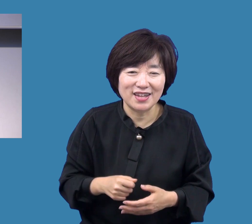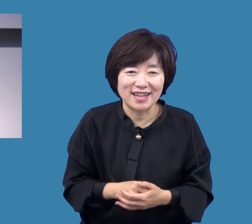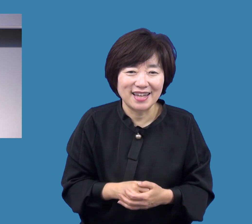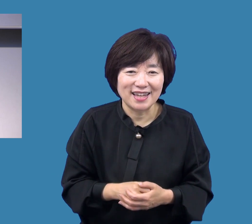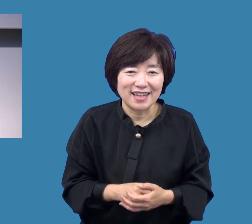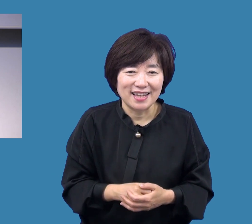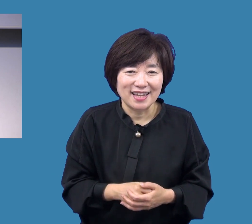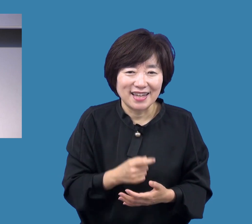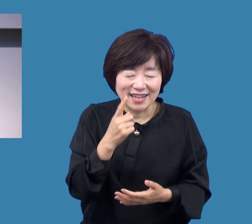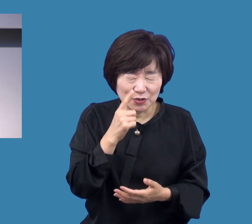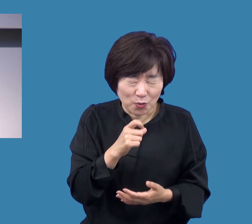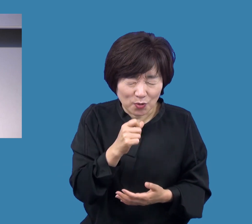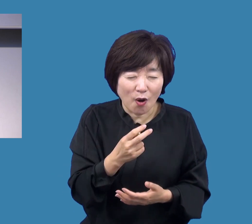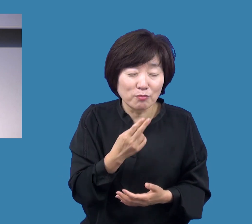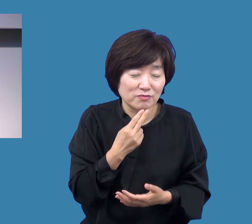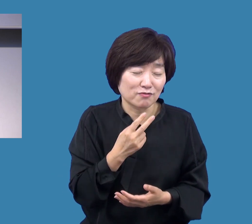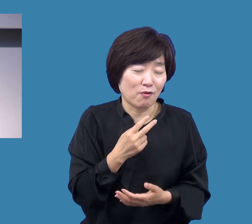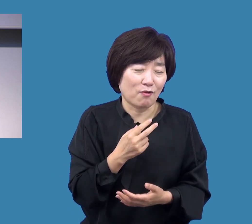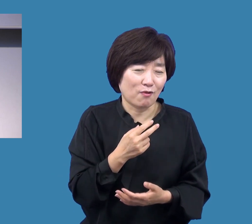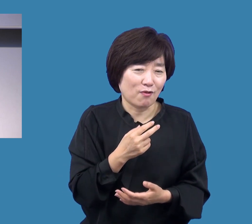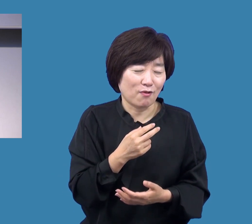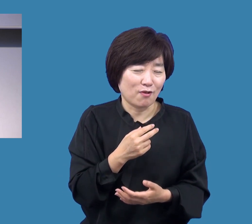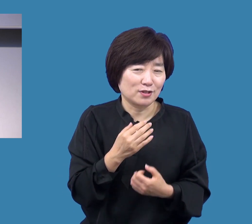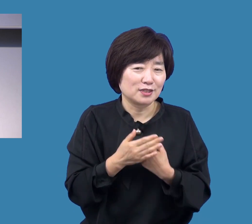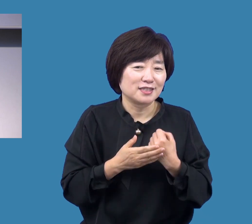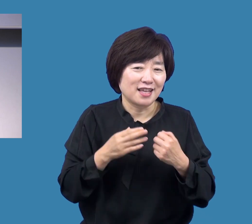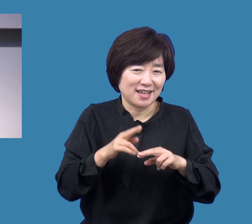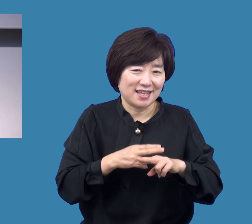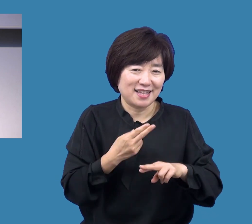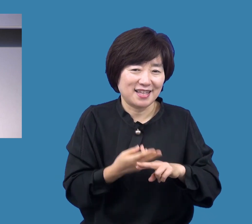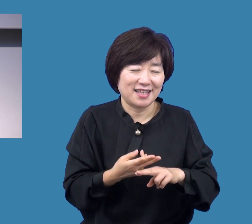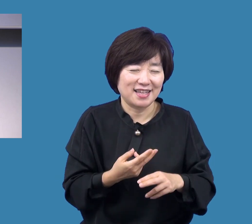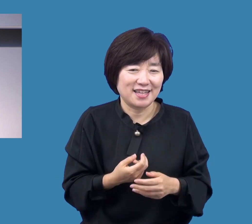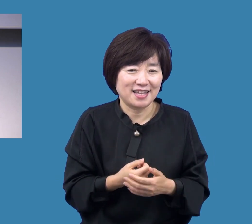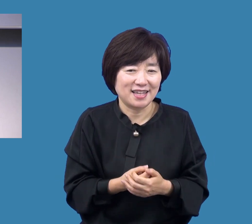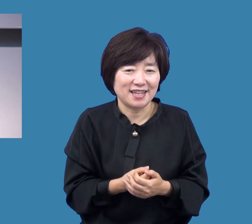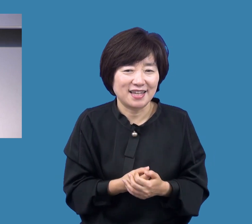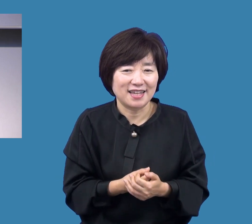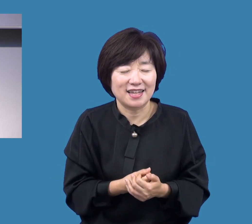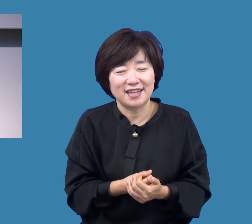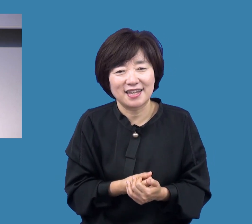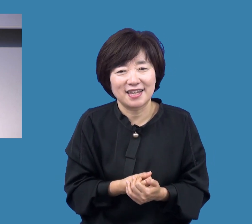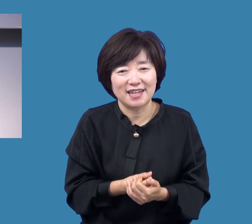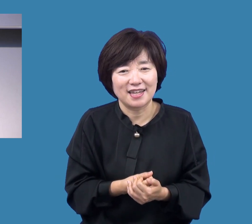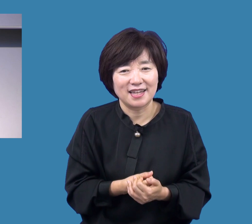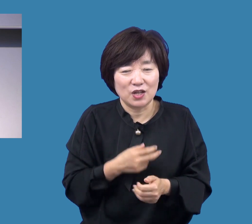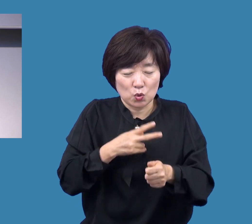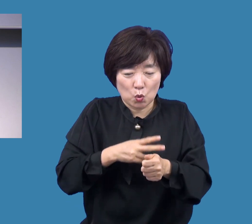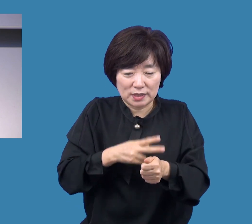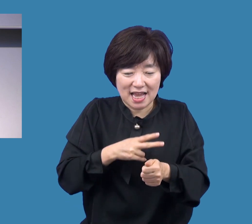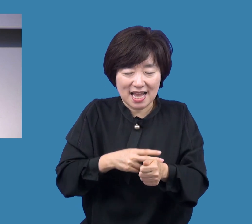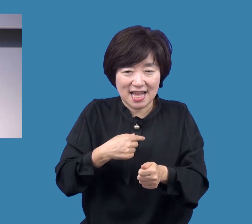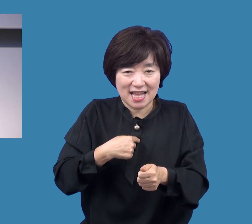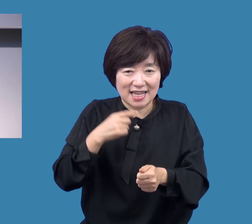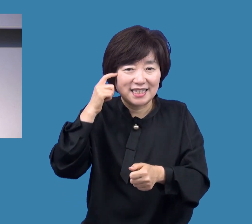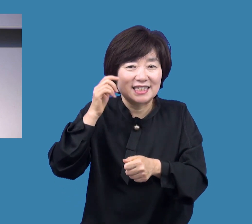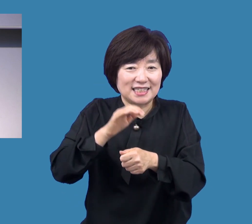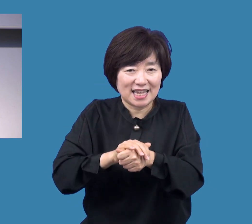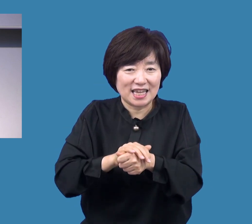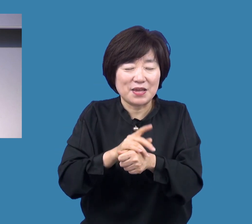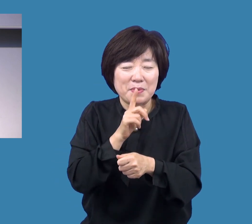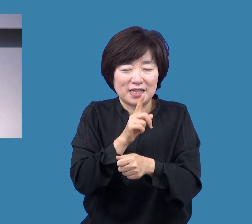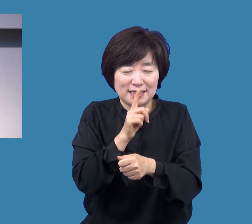이 안 졸게 하는 게 은사지요, 여러분. 예. 예. 교사의 직분은 사실 지혜의 말씀의 은사하고